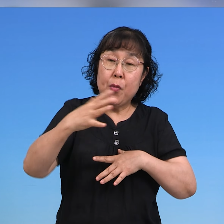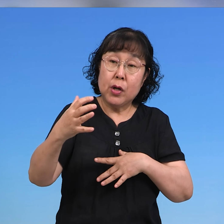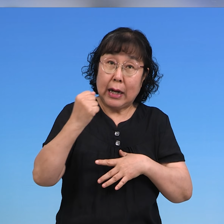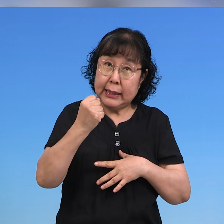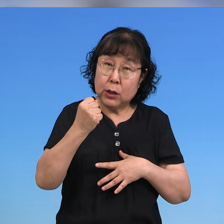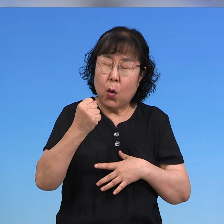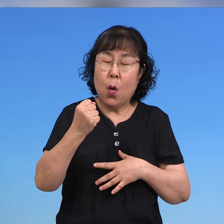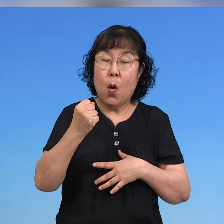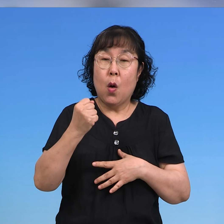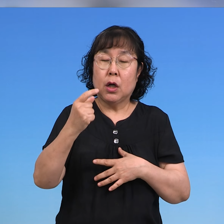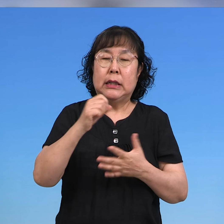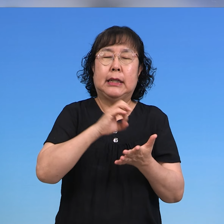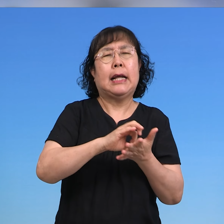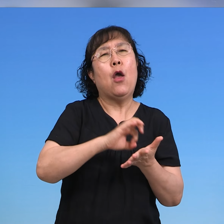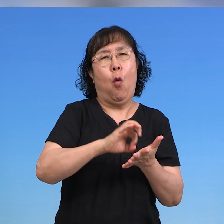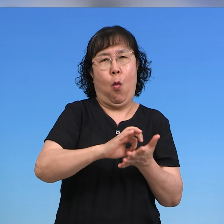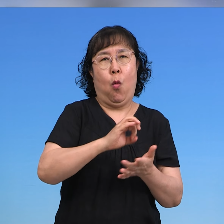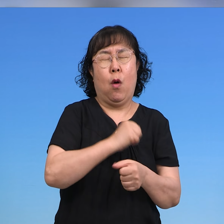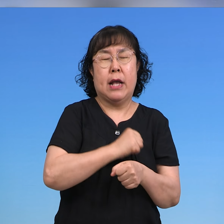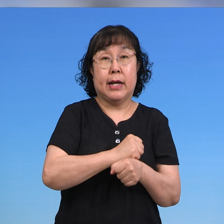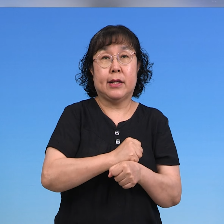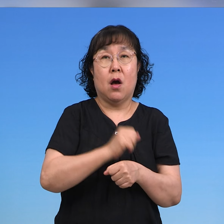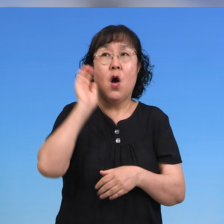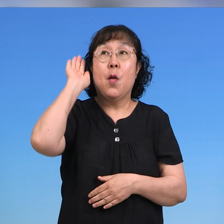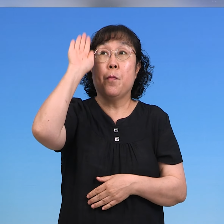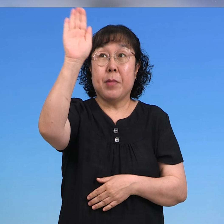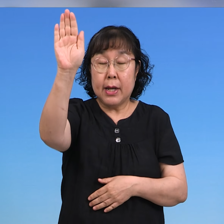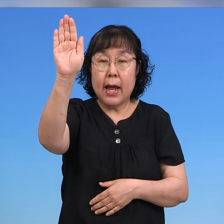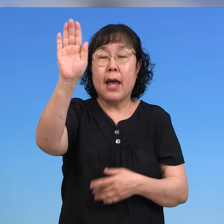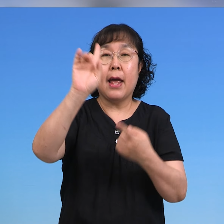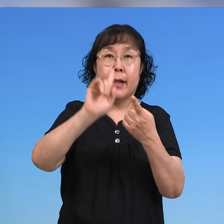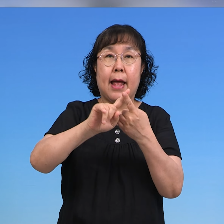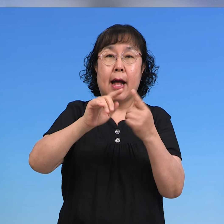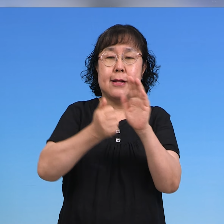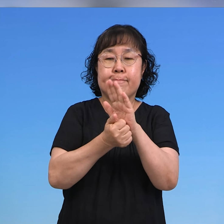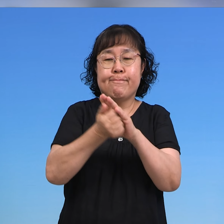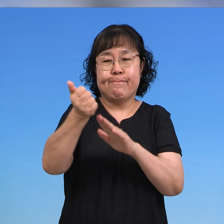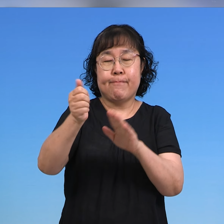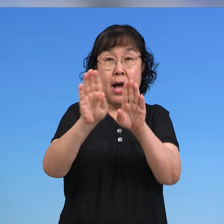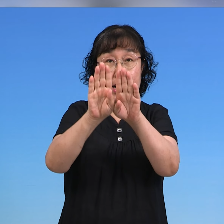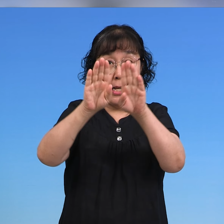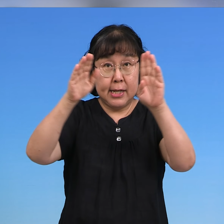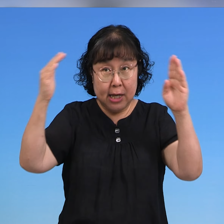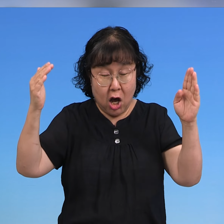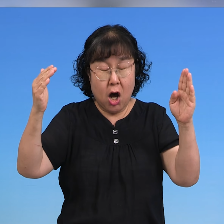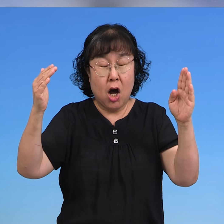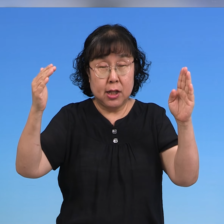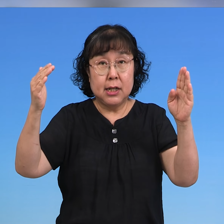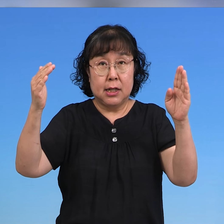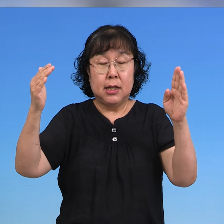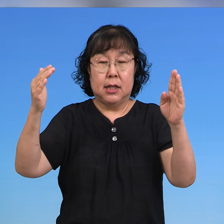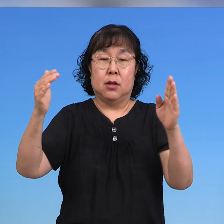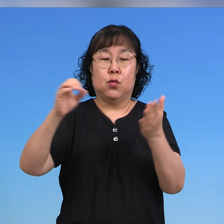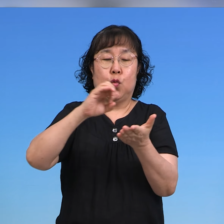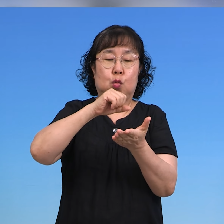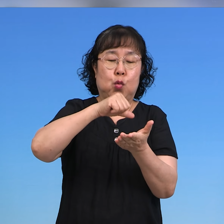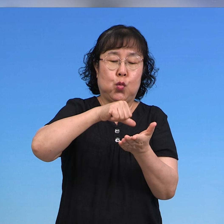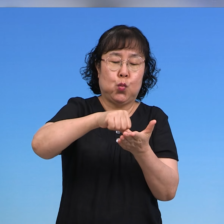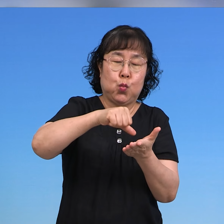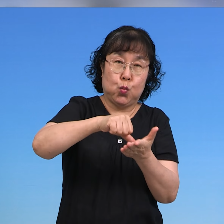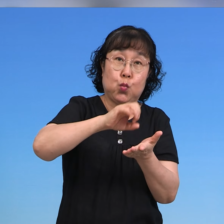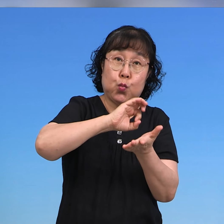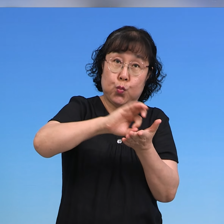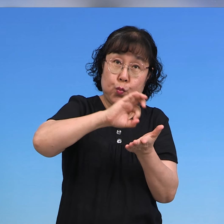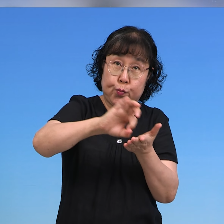그 새로운 시대를 여는 그런 희망의 도구로 사용하셨다. 이게 이제 첫 번째 주에 나누었던 말씀이고요. 그리고